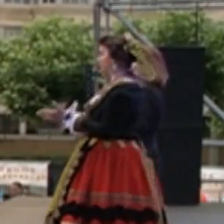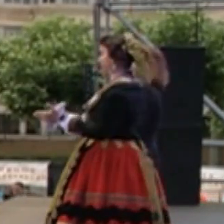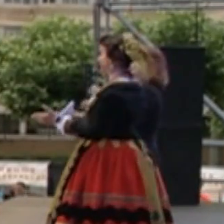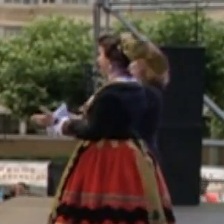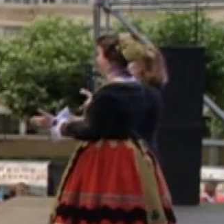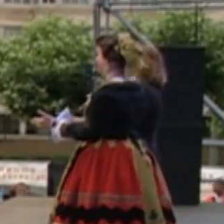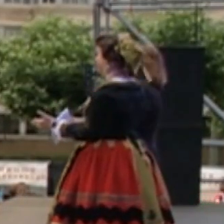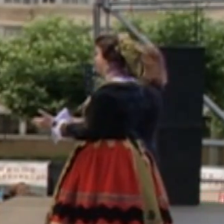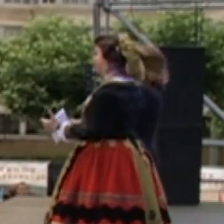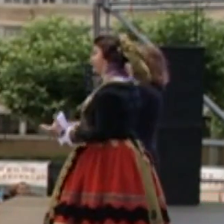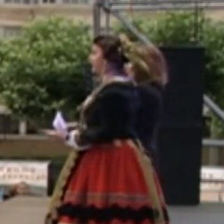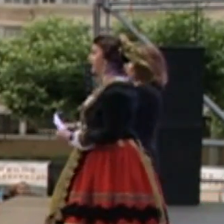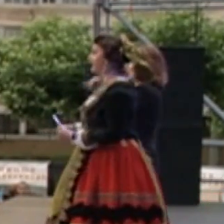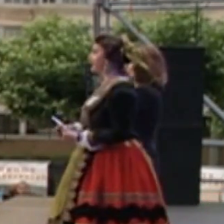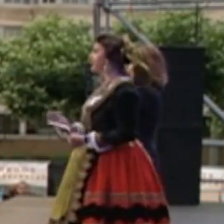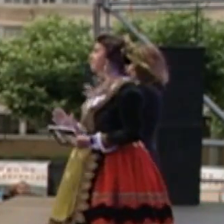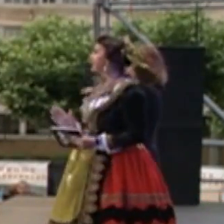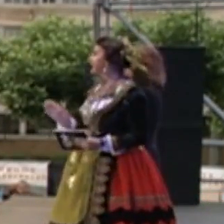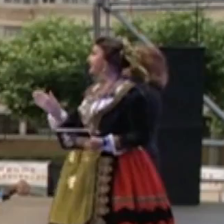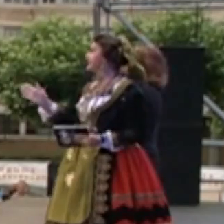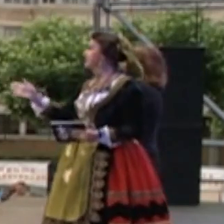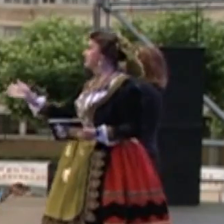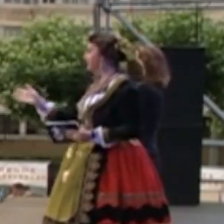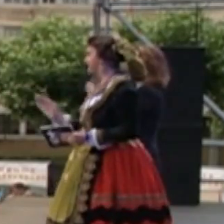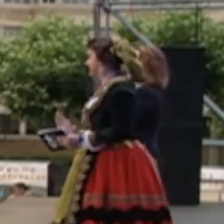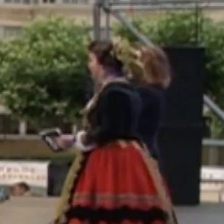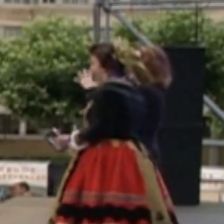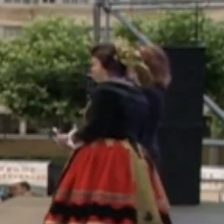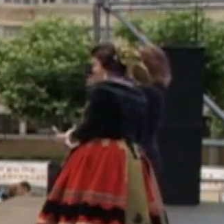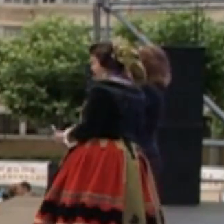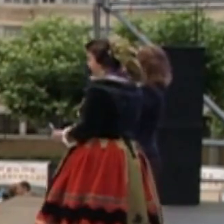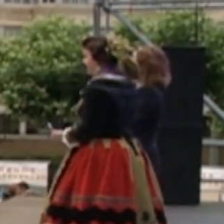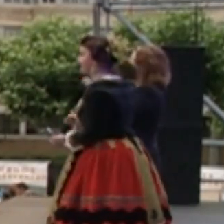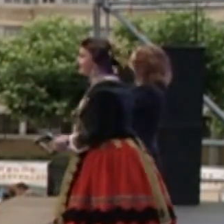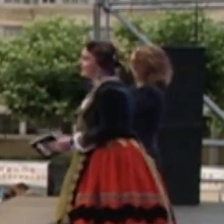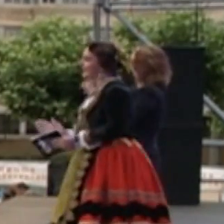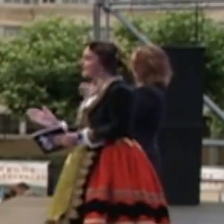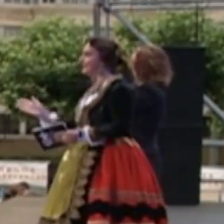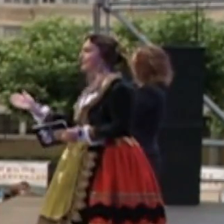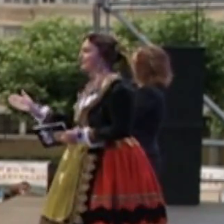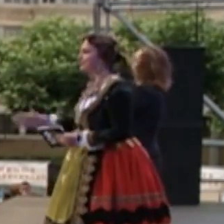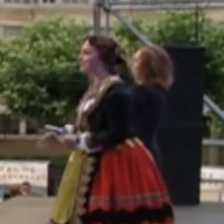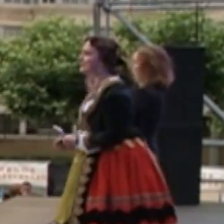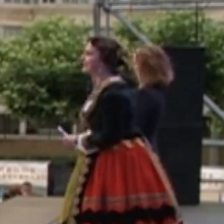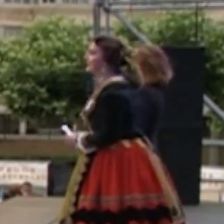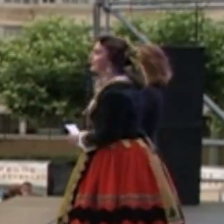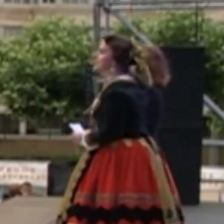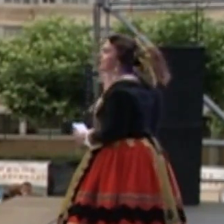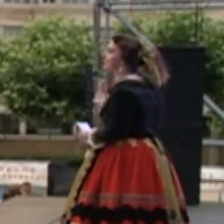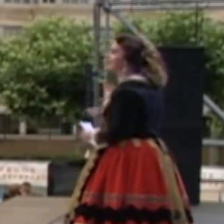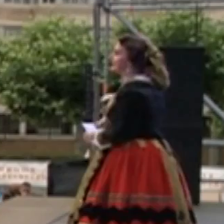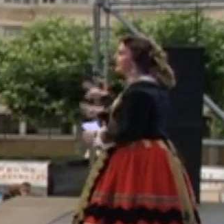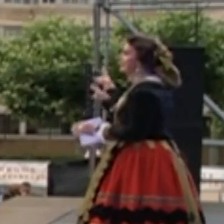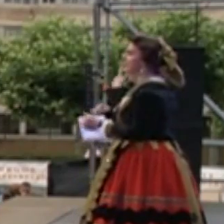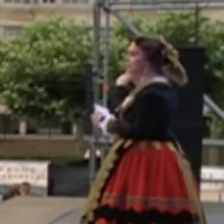viendo continuamente la previsión del tiempo por el radar, parece que las nubes de lluvia nos están esquivando, así que parece que esto